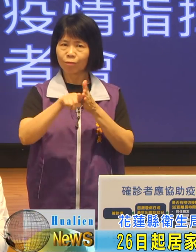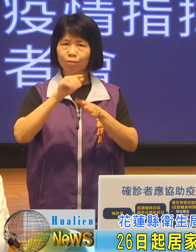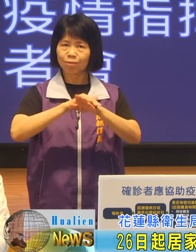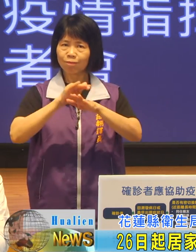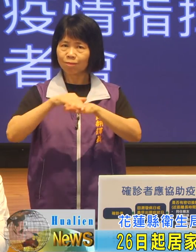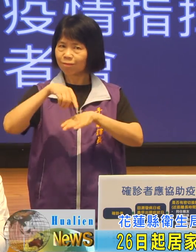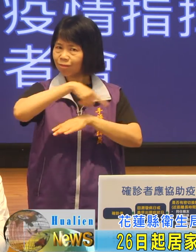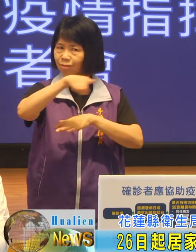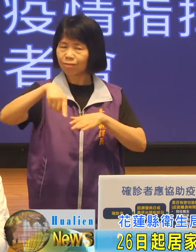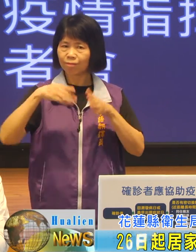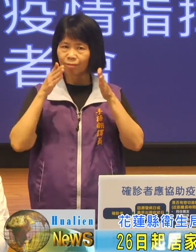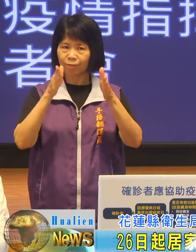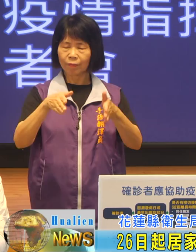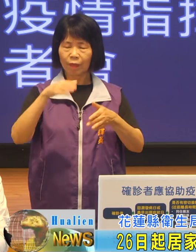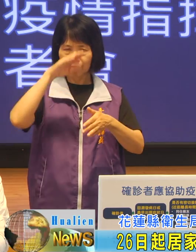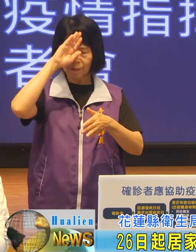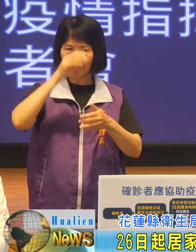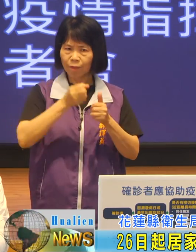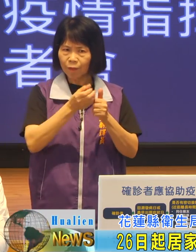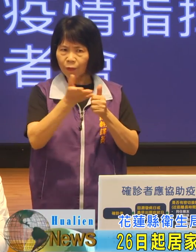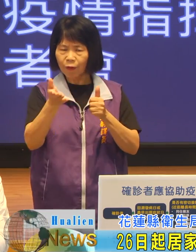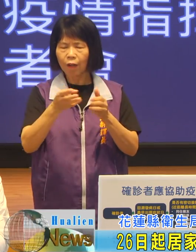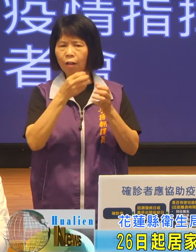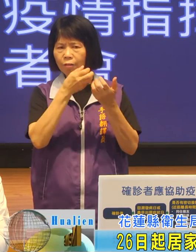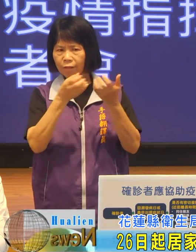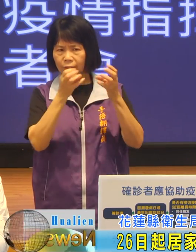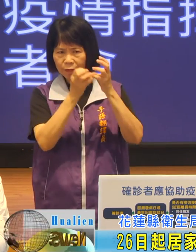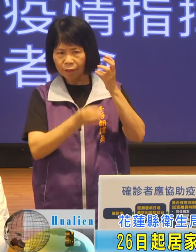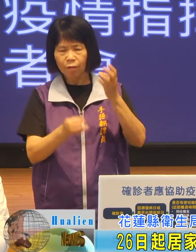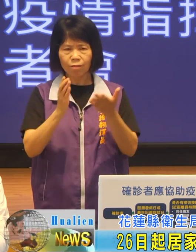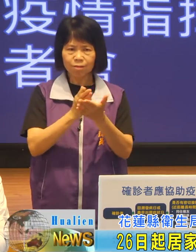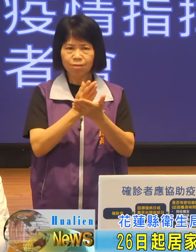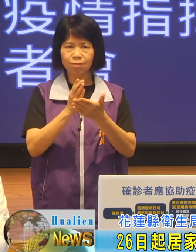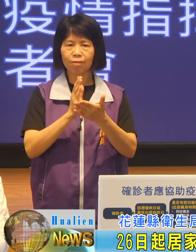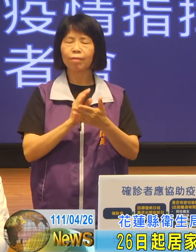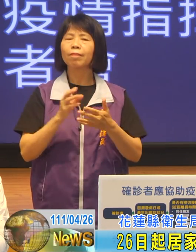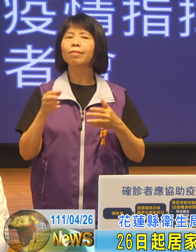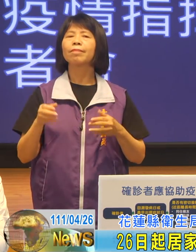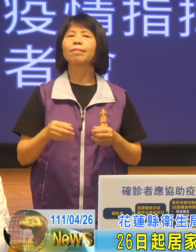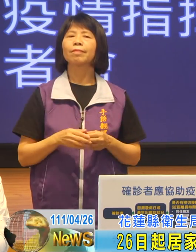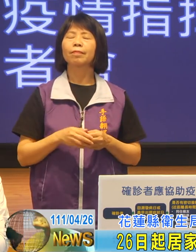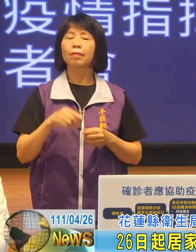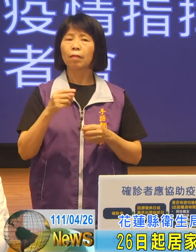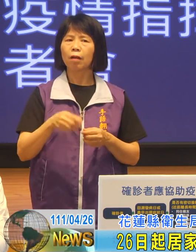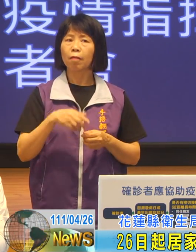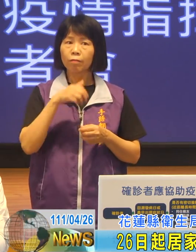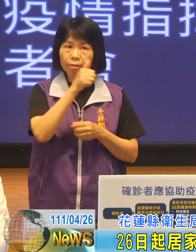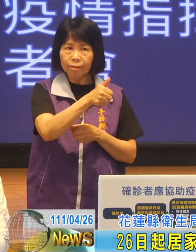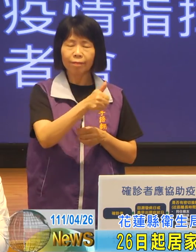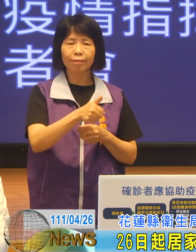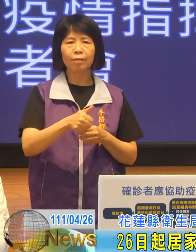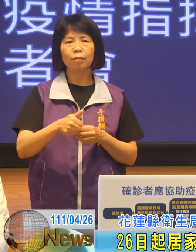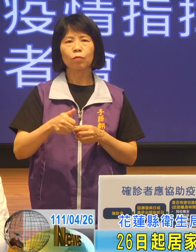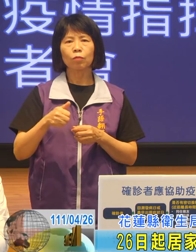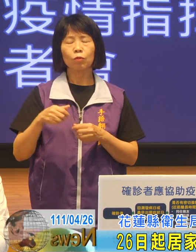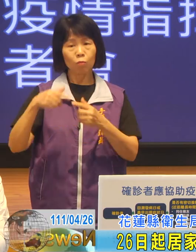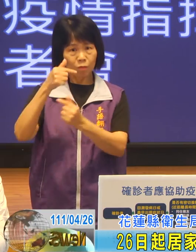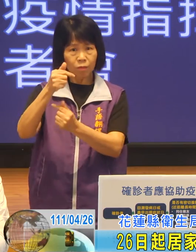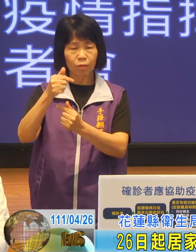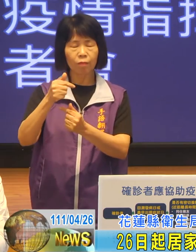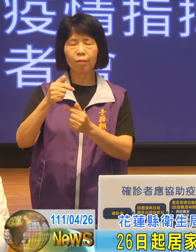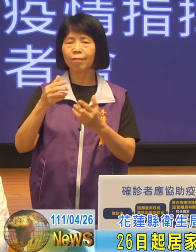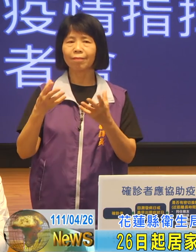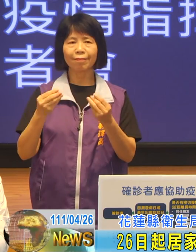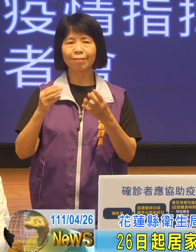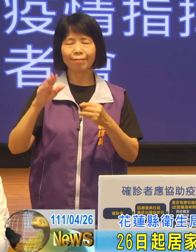者对于整个疫情的判断分析之后的结果，所以没有最好，没有最理想，也没有最完全，